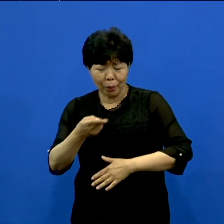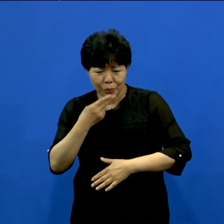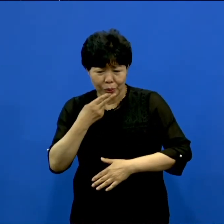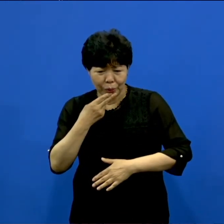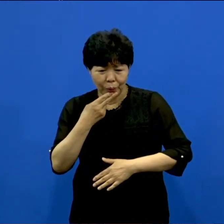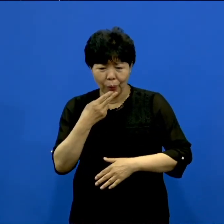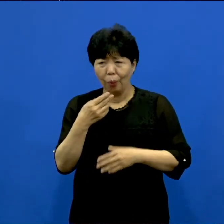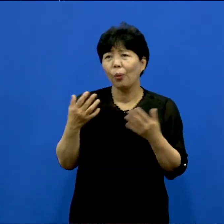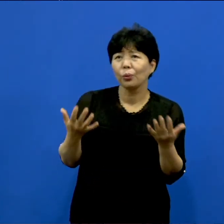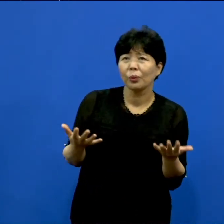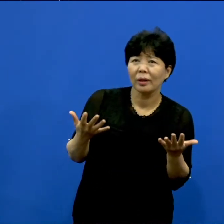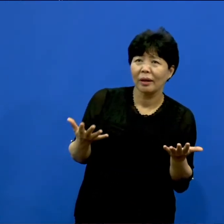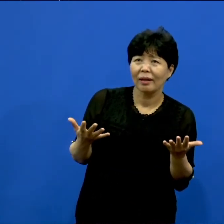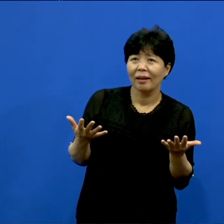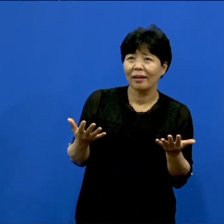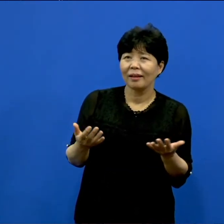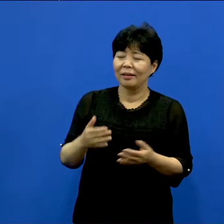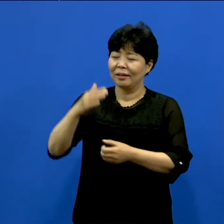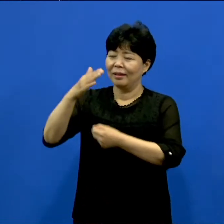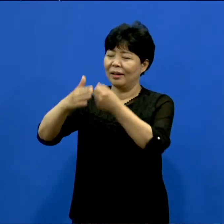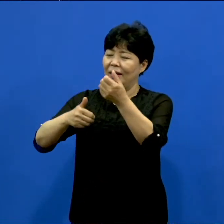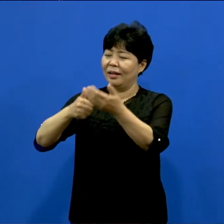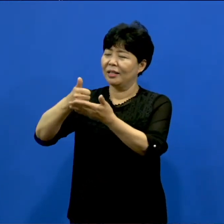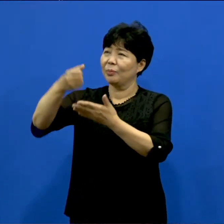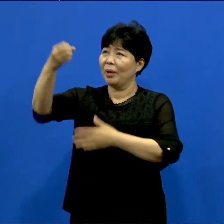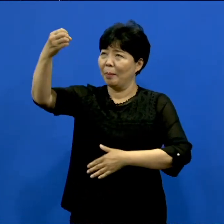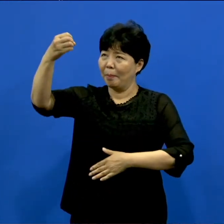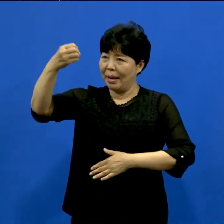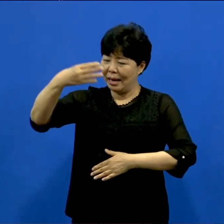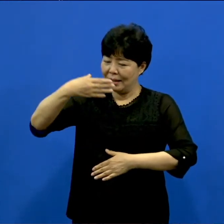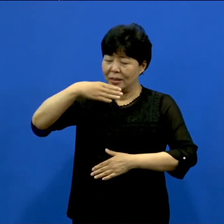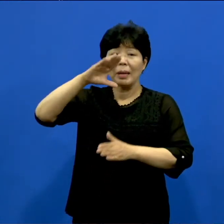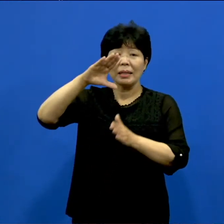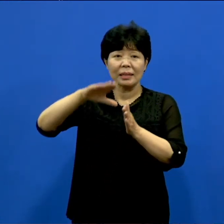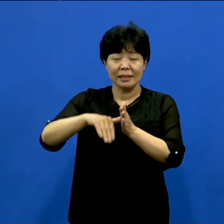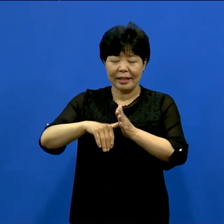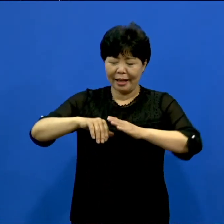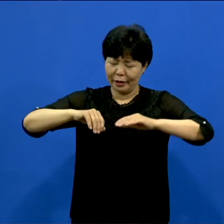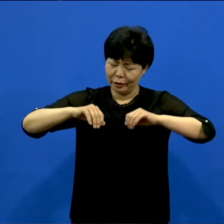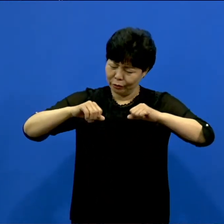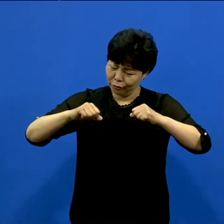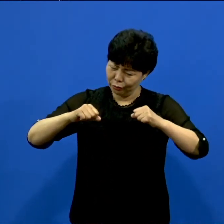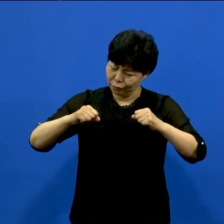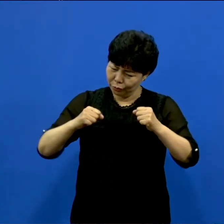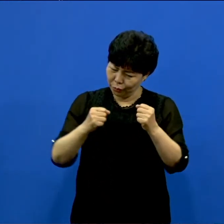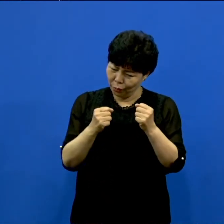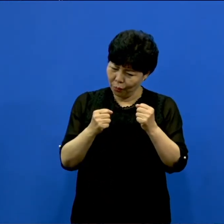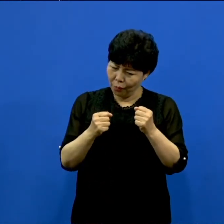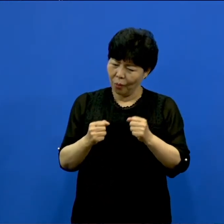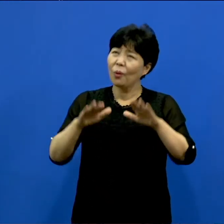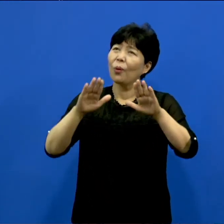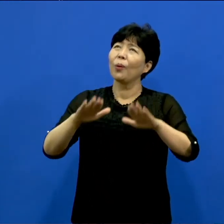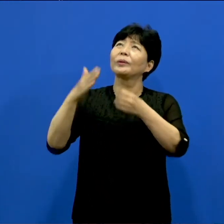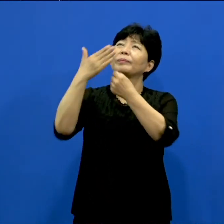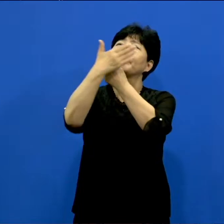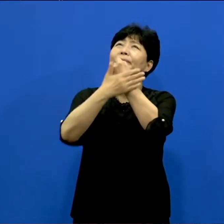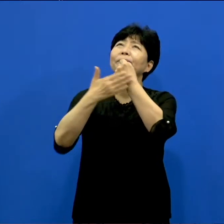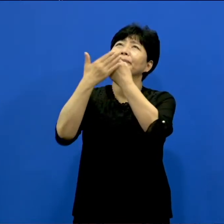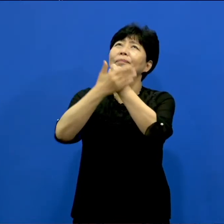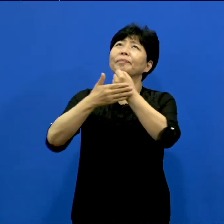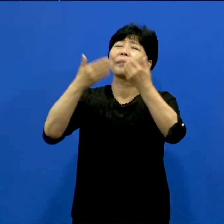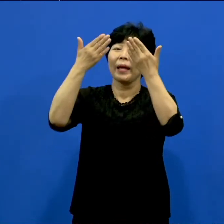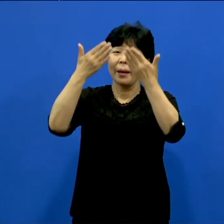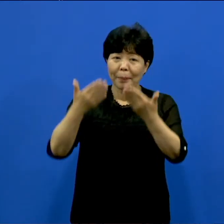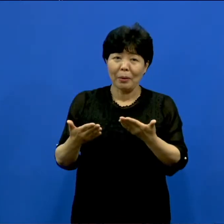여러분 하나님의 말씀을 순종하려고 하면 긴장감이 있어요. 말씀을 듣고 오늘 또 은혜를 받고 행동하려고 하는데 딱